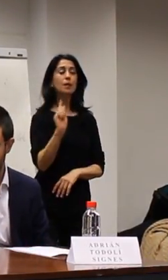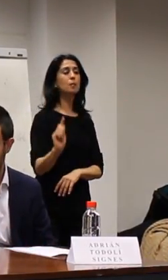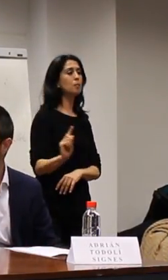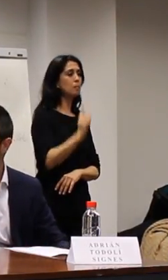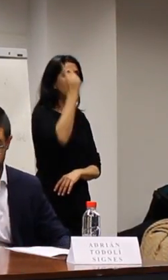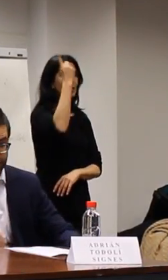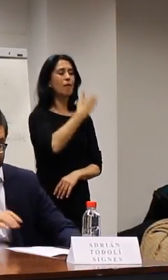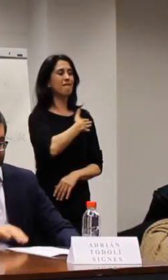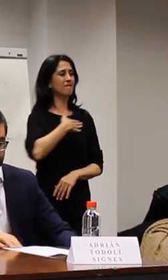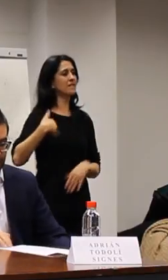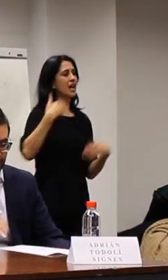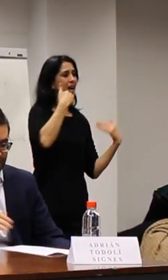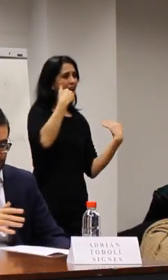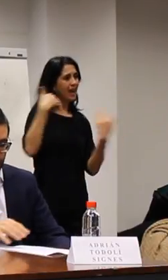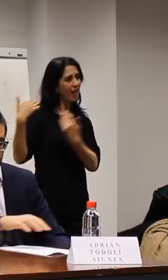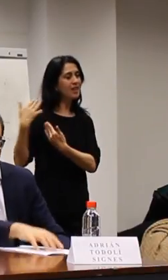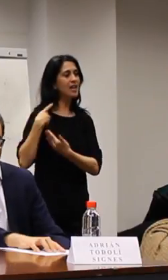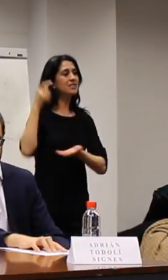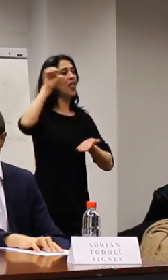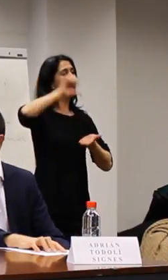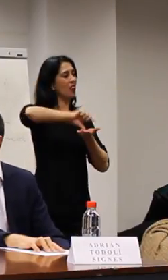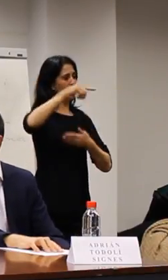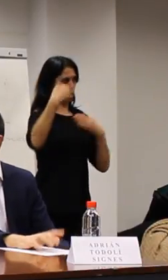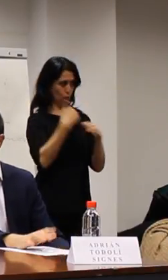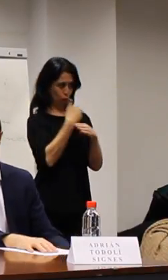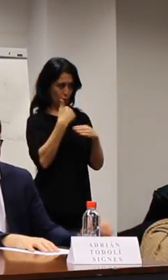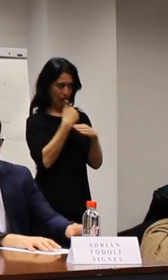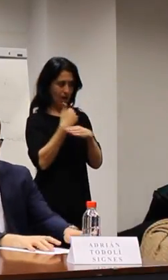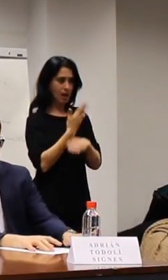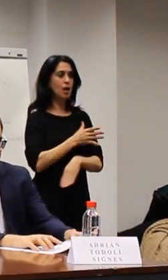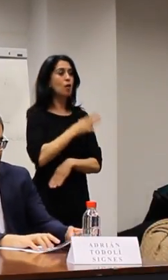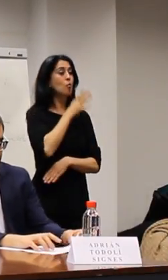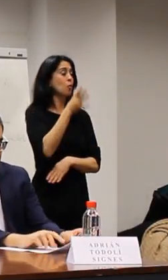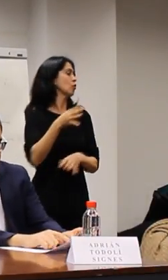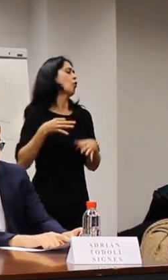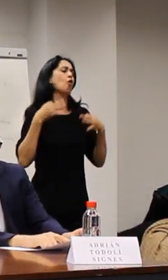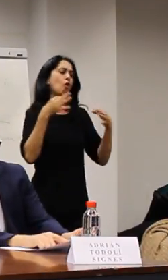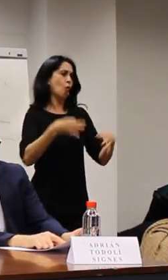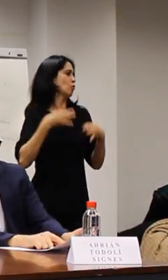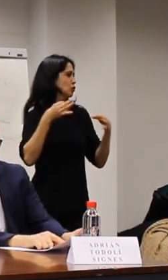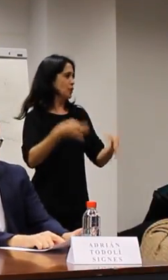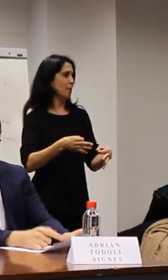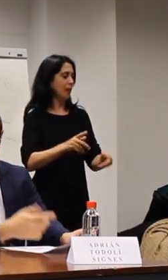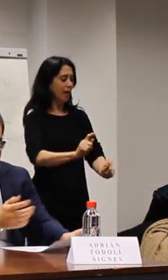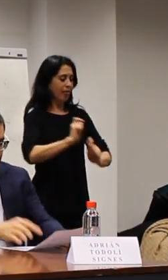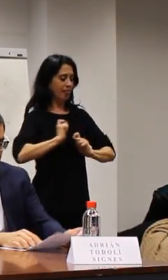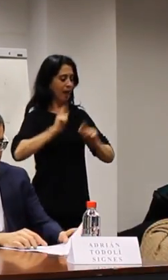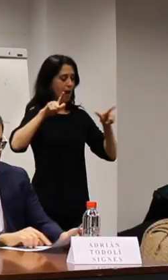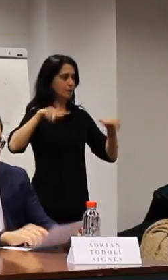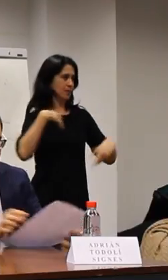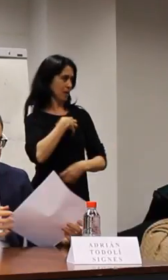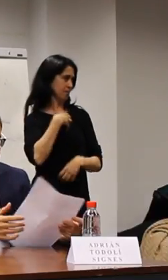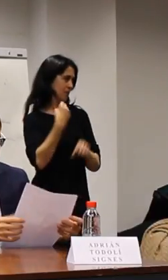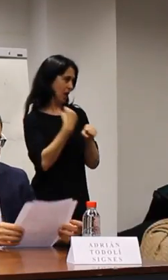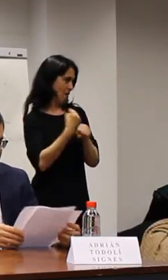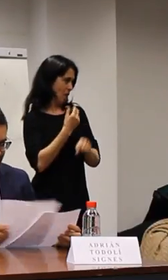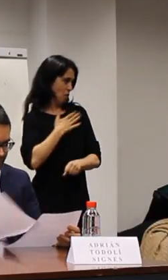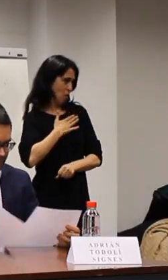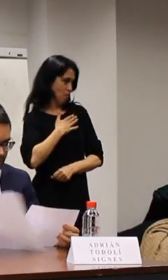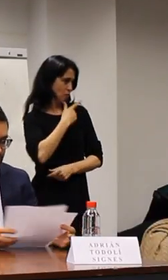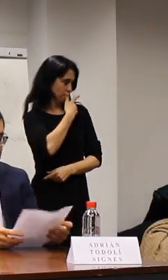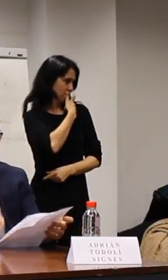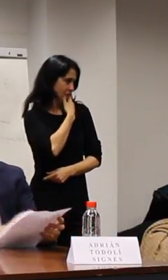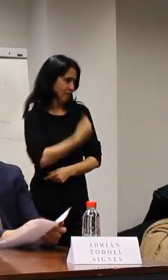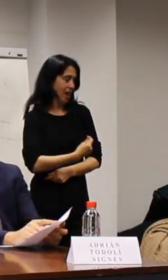En primer lloc, donar les gràcies al Centre Octubre per, com sempre, facilitar-nos aquesta labor de debat